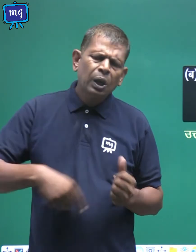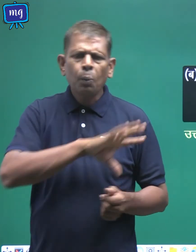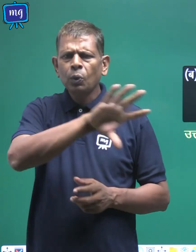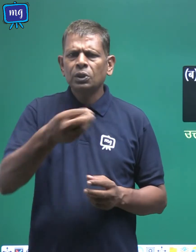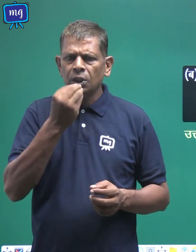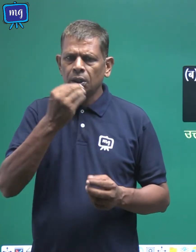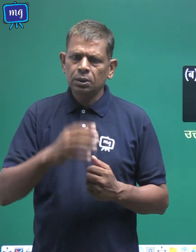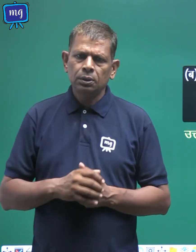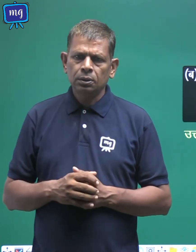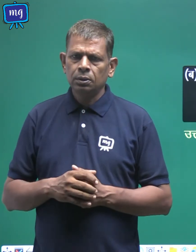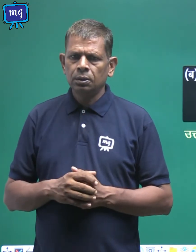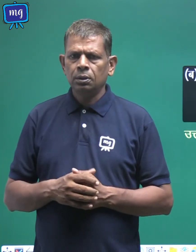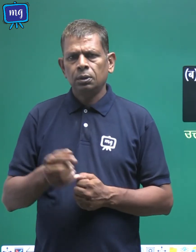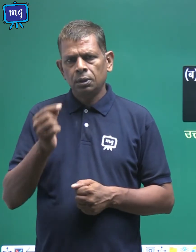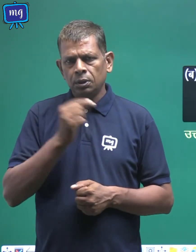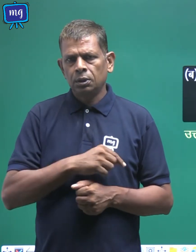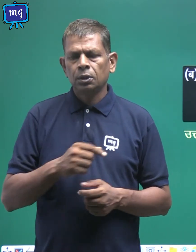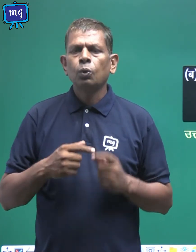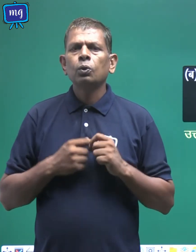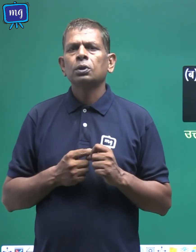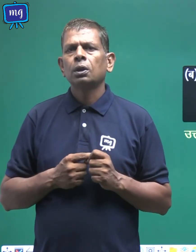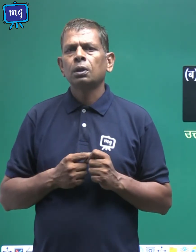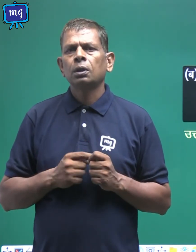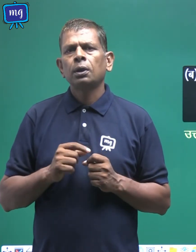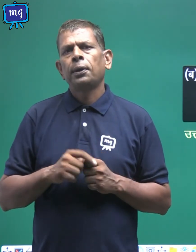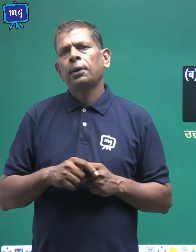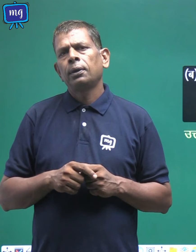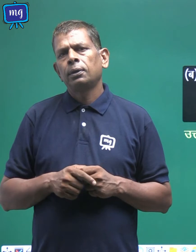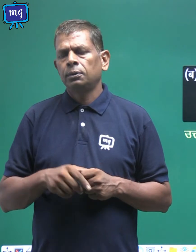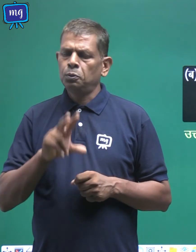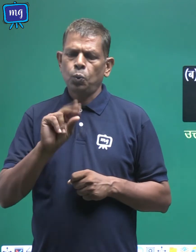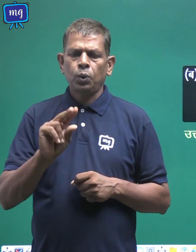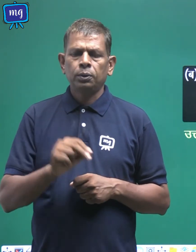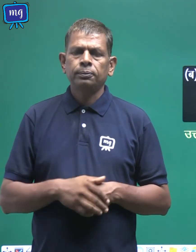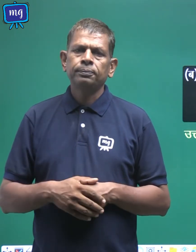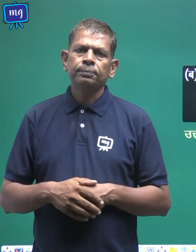लेते हैं। तो हम इसका उत्तर लिखेंगे नहीं।